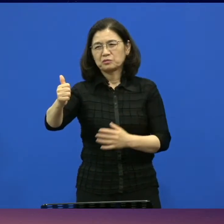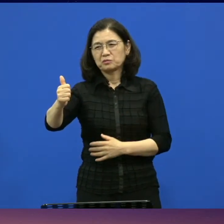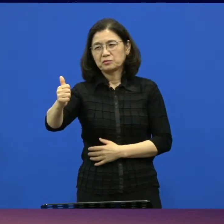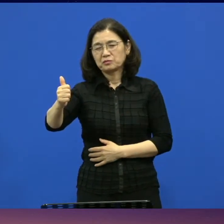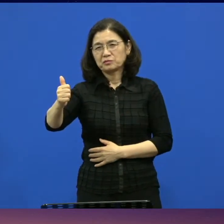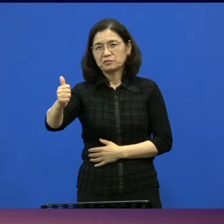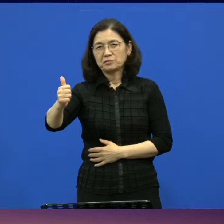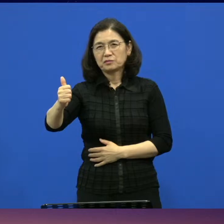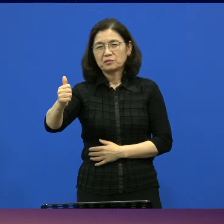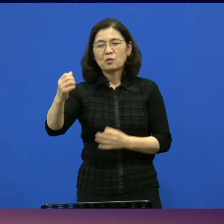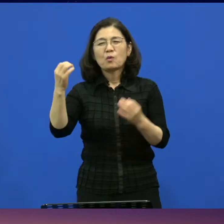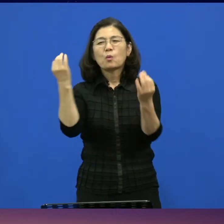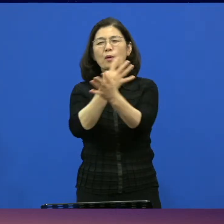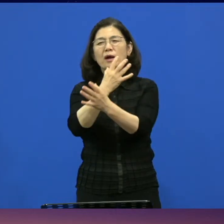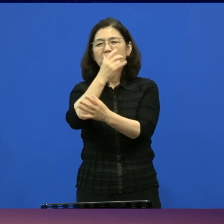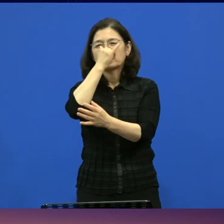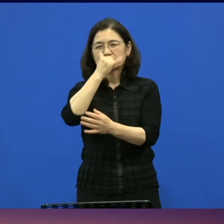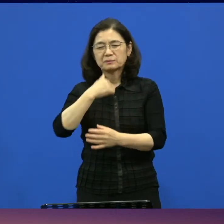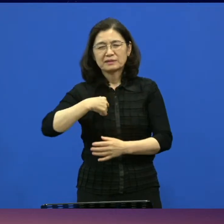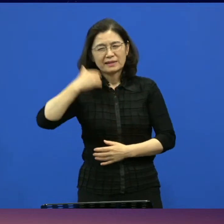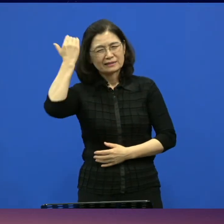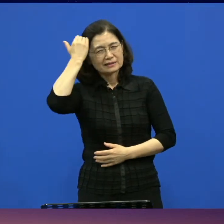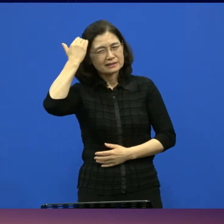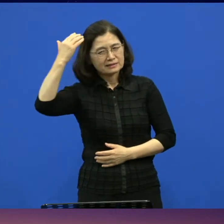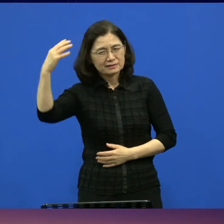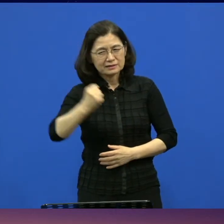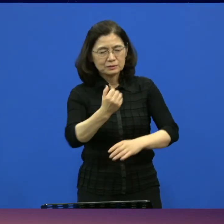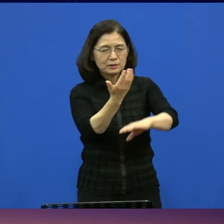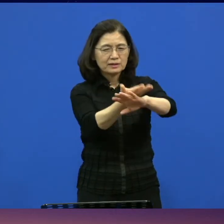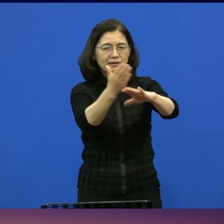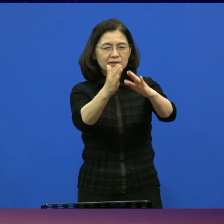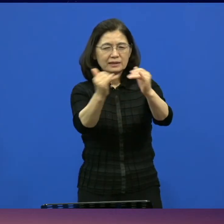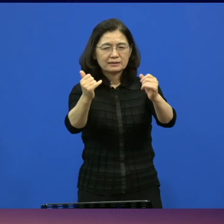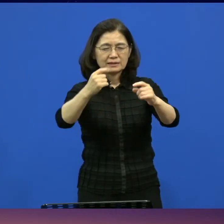그리고 그 지식으로 다른 사람을 판단하고 정죄하고,